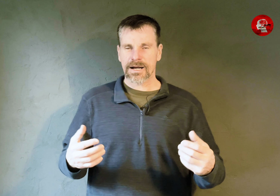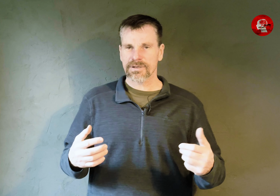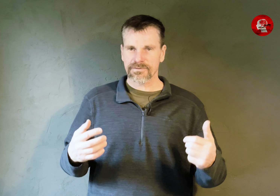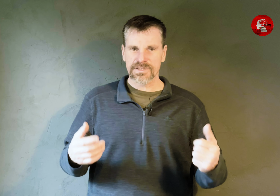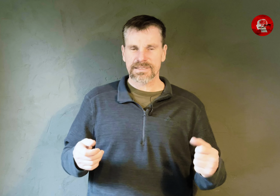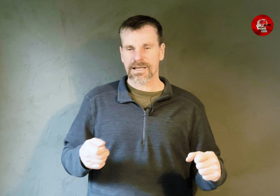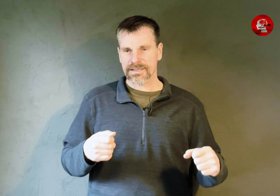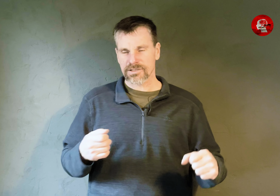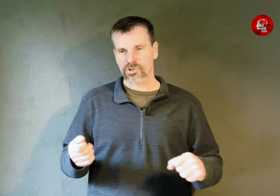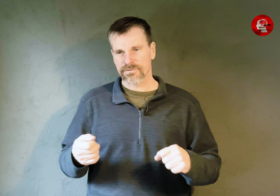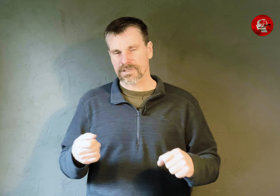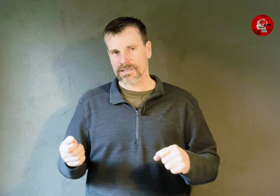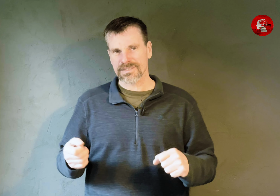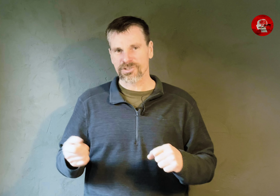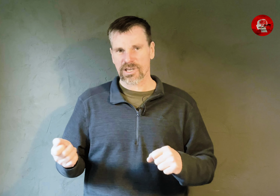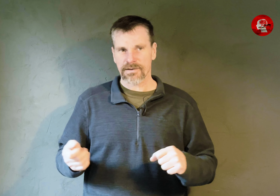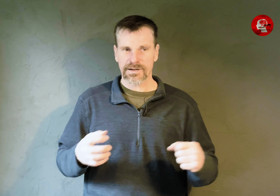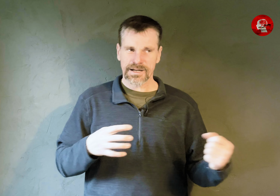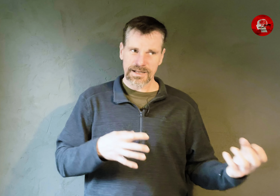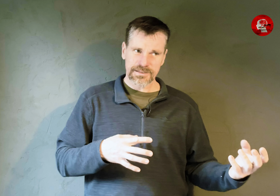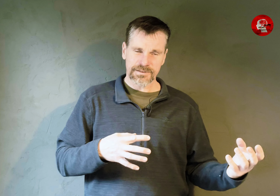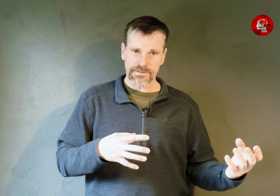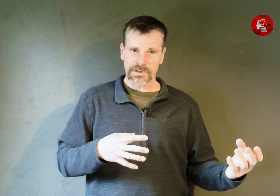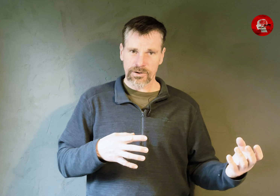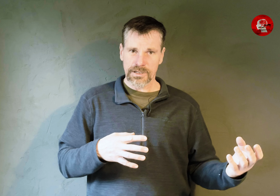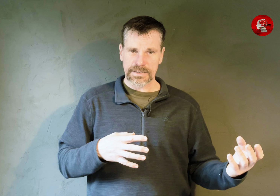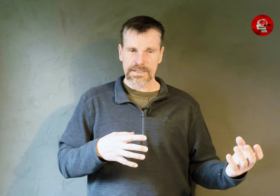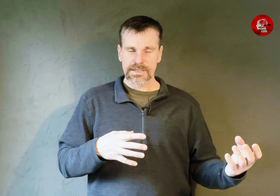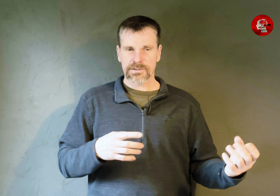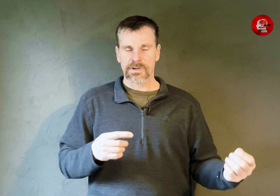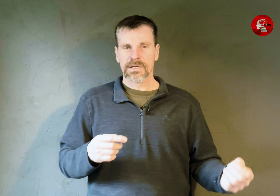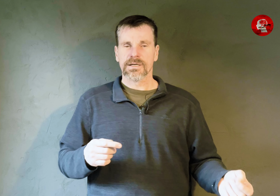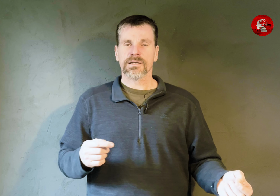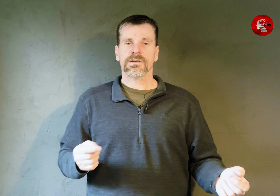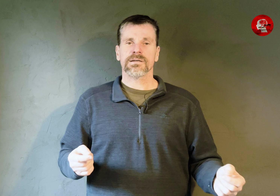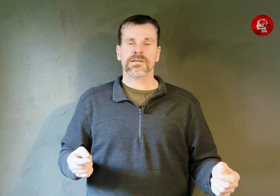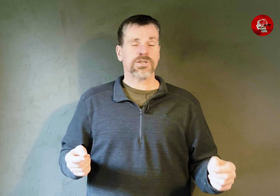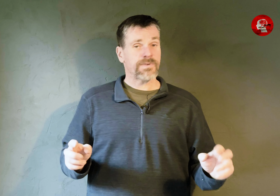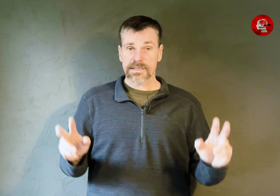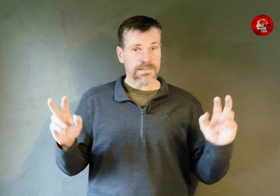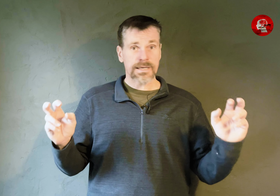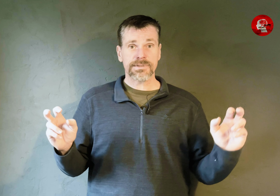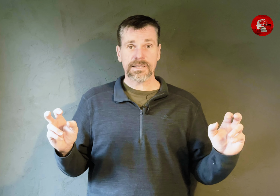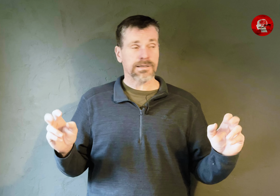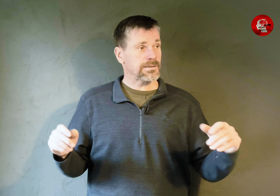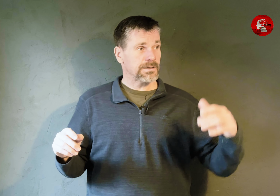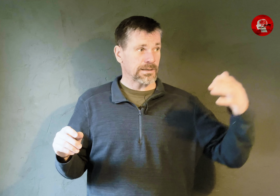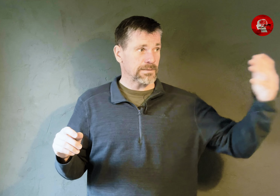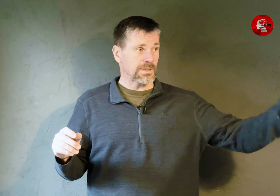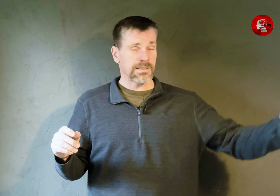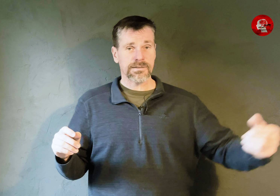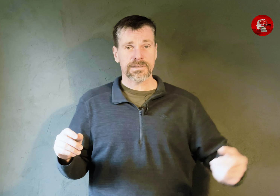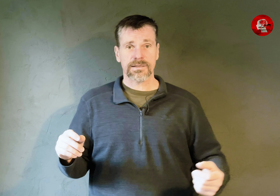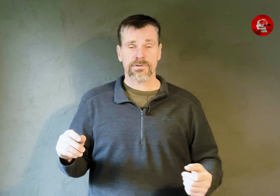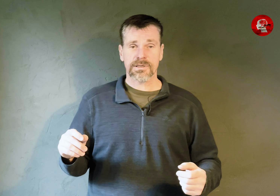arbeiten wissen handgeschliffene ketten sind schärfer als die von der rolle so in der schweiz dasselbe ding geht man hin und sagt okay